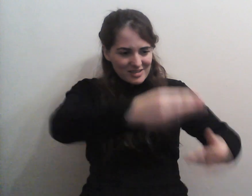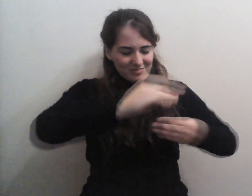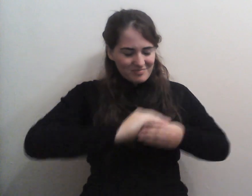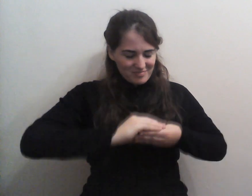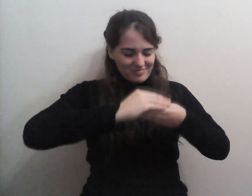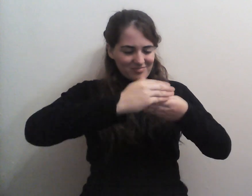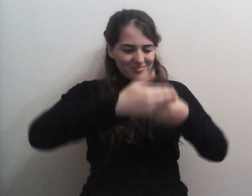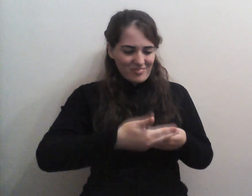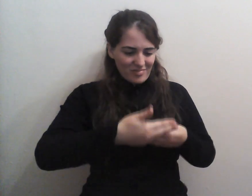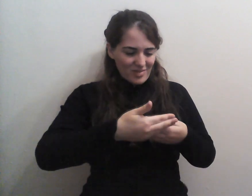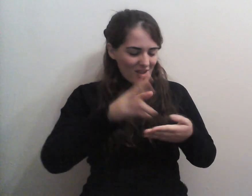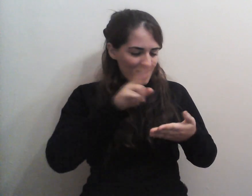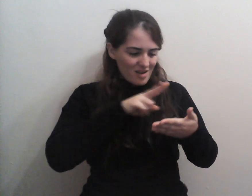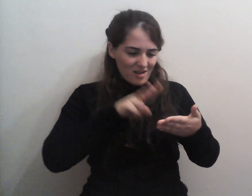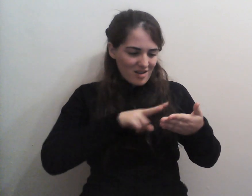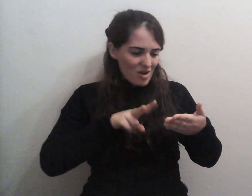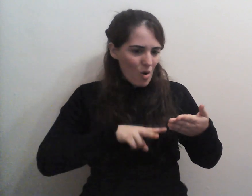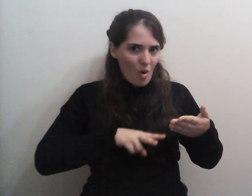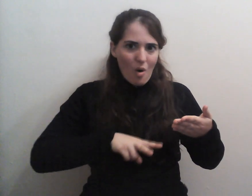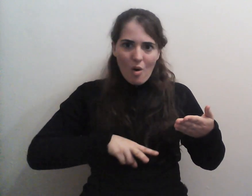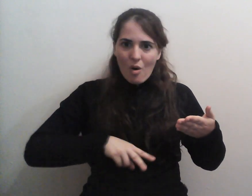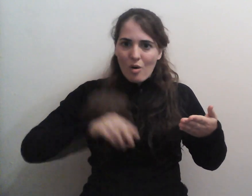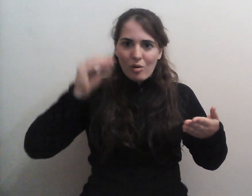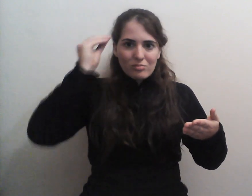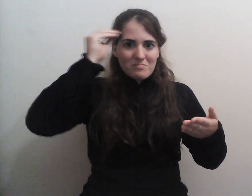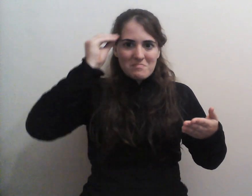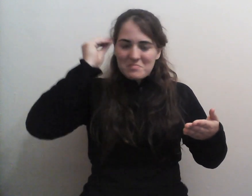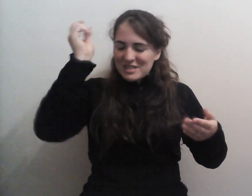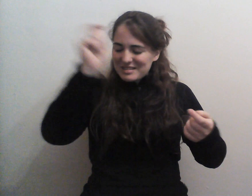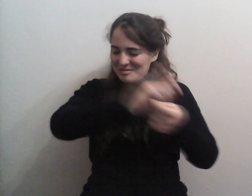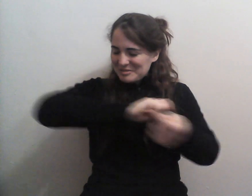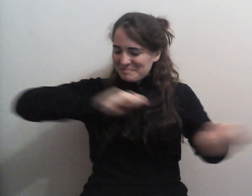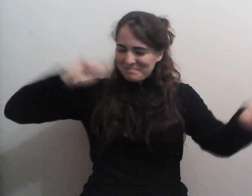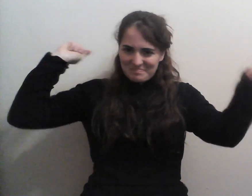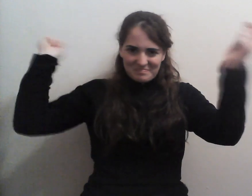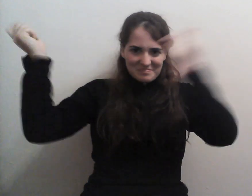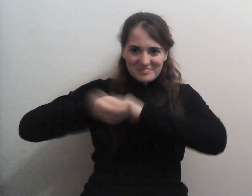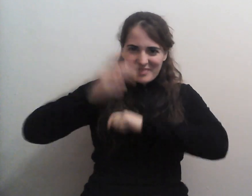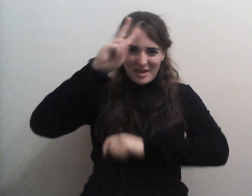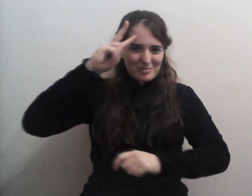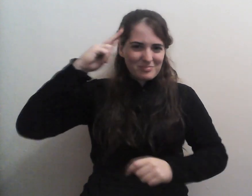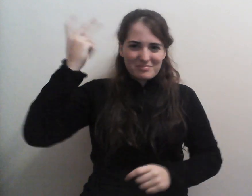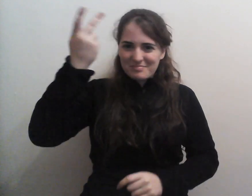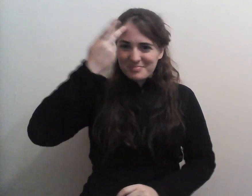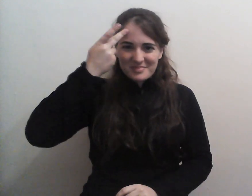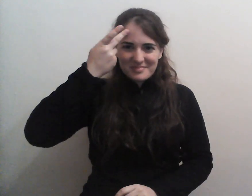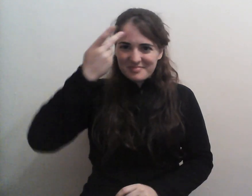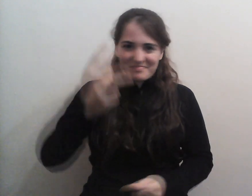¿cómo se había cambiado su noche, el día, su invierno en primavera? Y alegraban y se gozaban en el nombre de